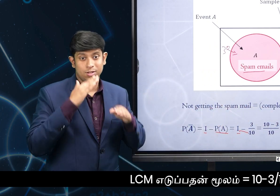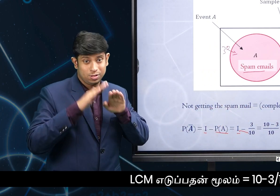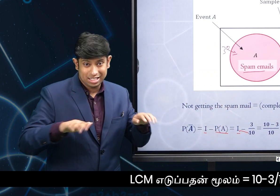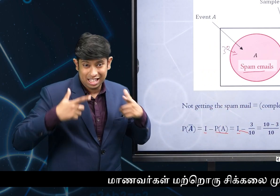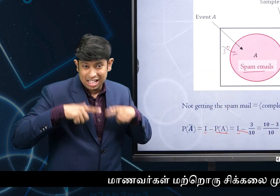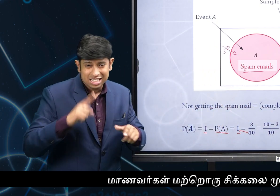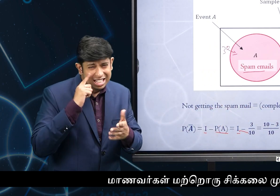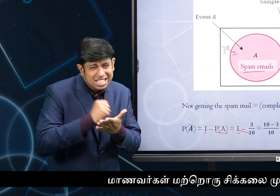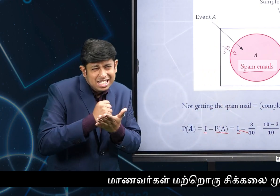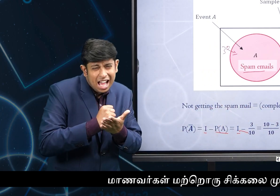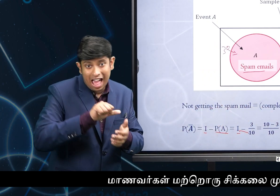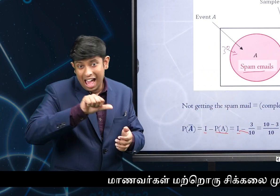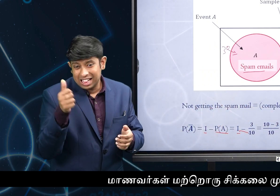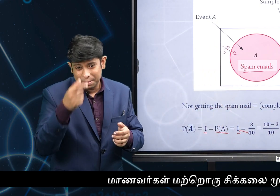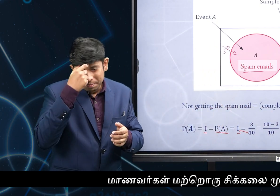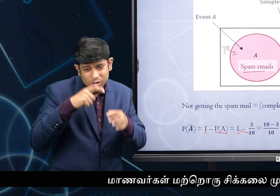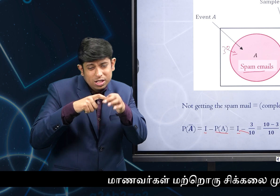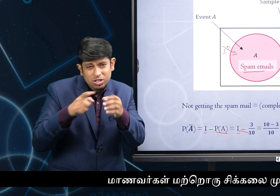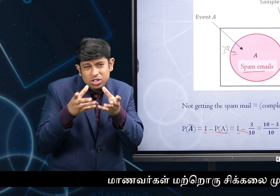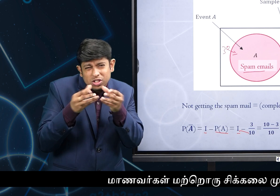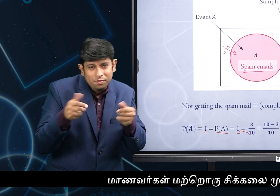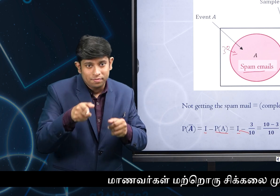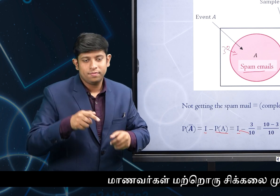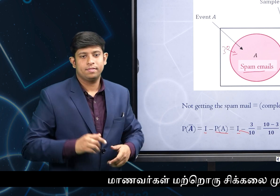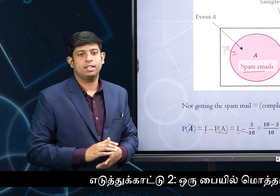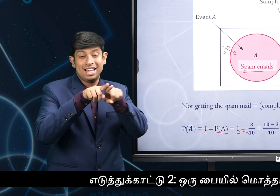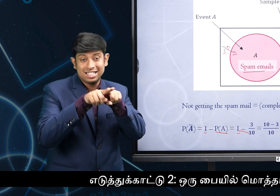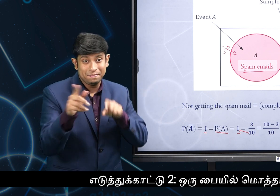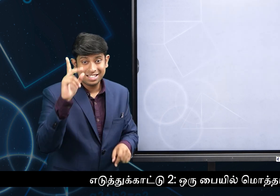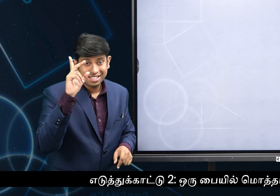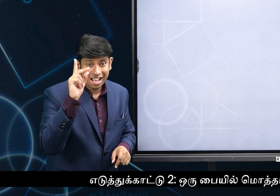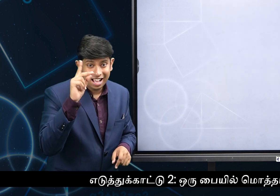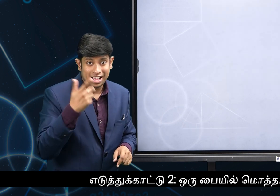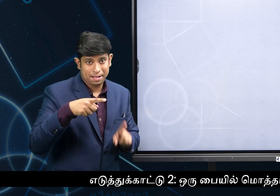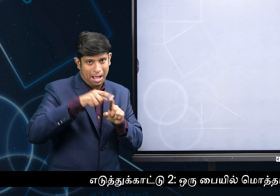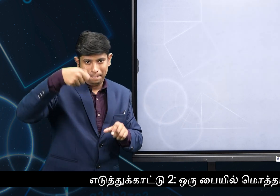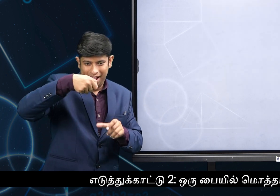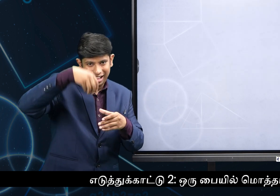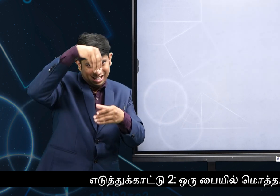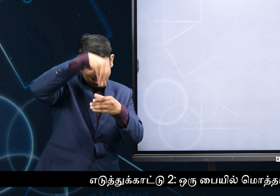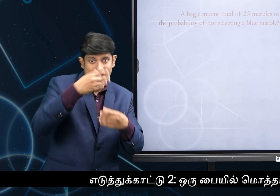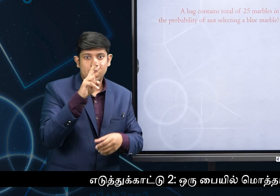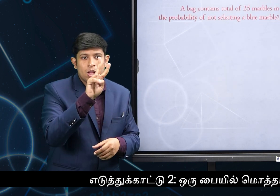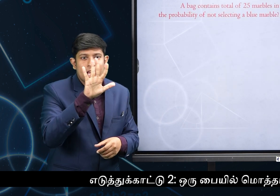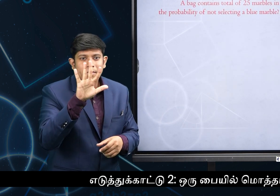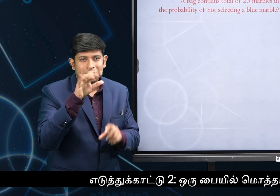10. மாணவர்களே, மற்றொரு சிக்கலை முயற்சிப்போம். எடுத்துக்காட்டு 2. ஒரு பையில் மொத்தம்